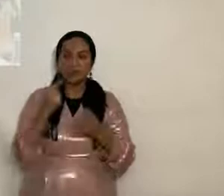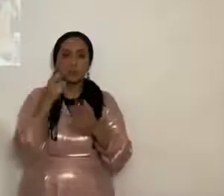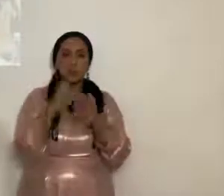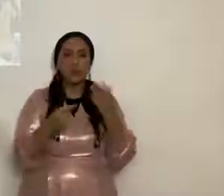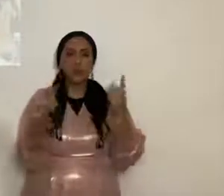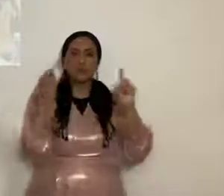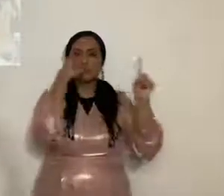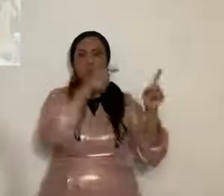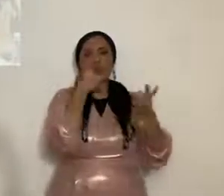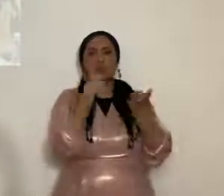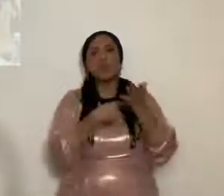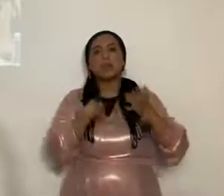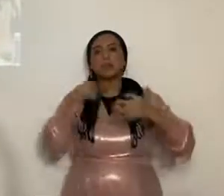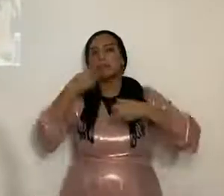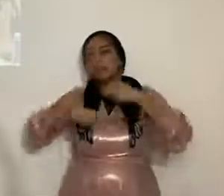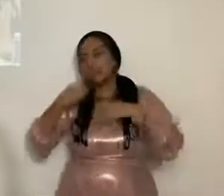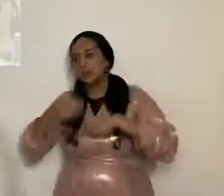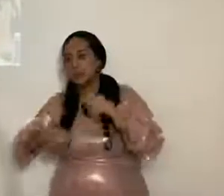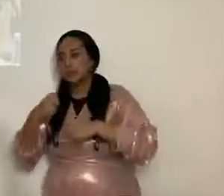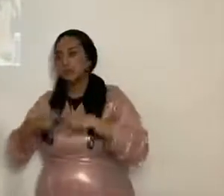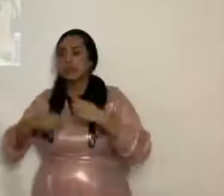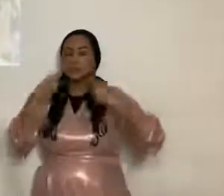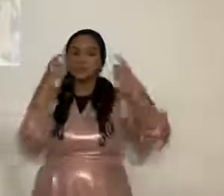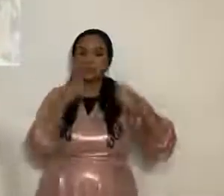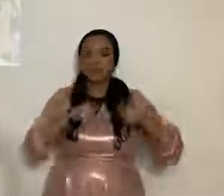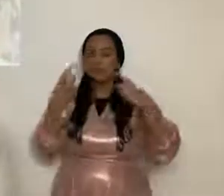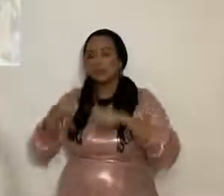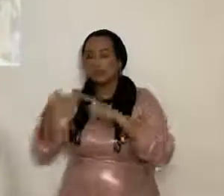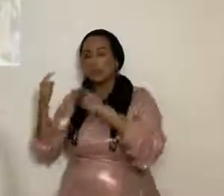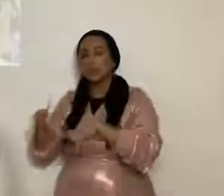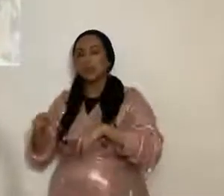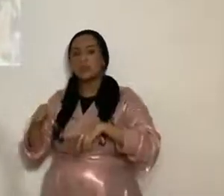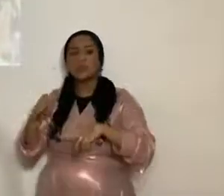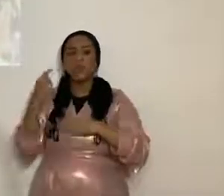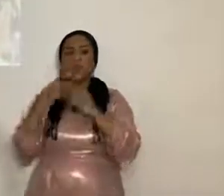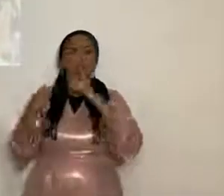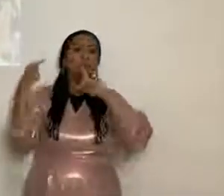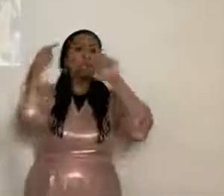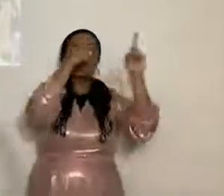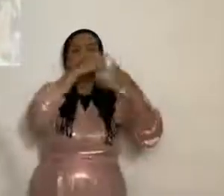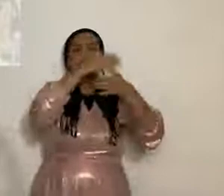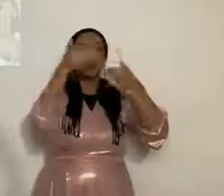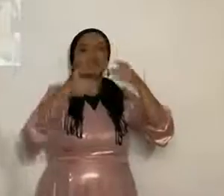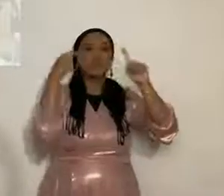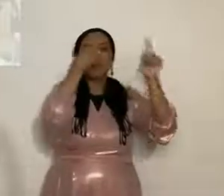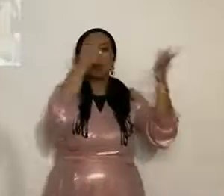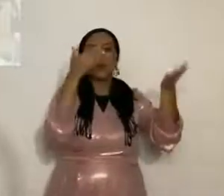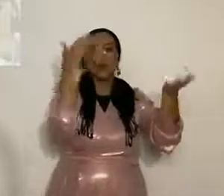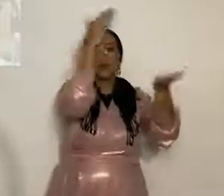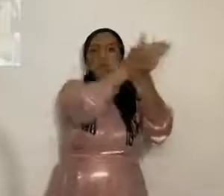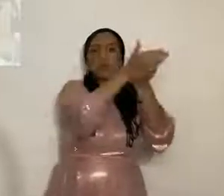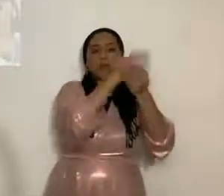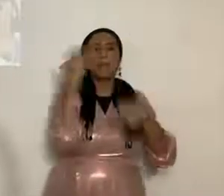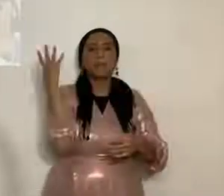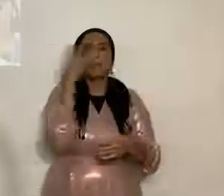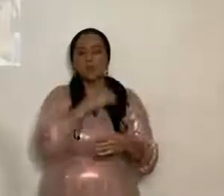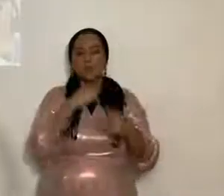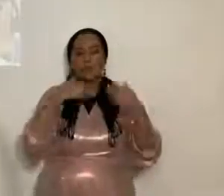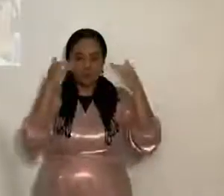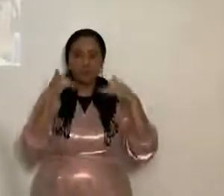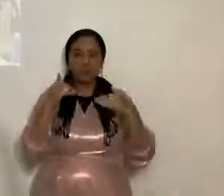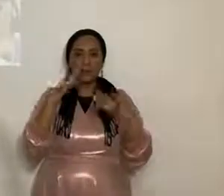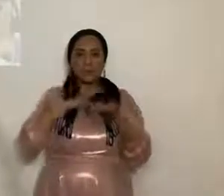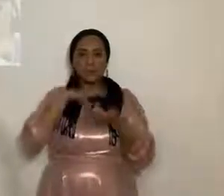esto? De pasar tribulaciones, aflicciones, podas. ¿Cuál es la consecuencia? Es una consecuencia hermosa. Vamos a